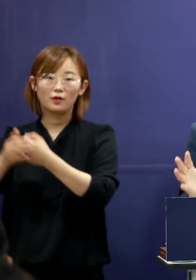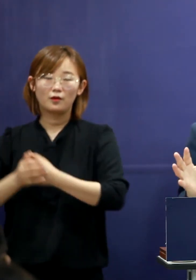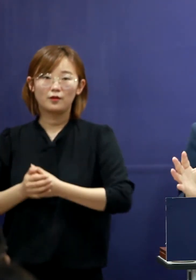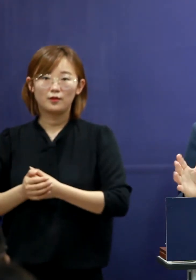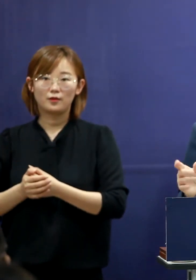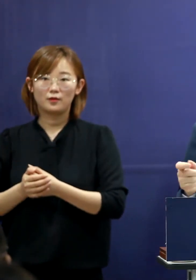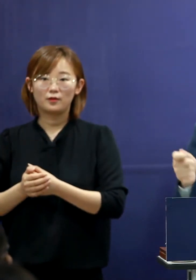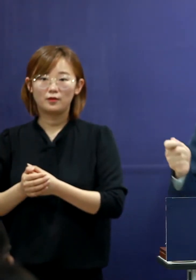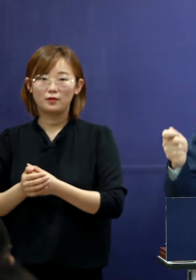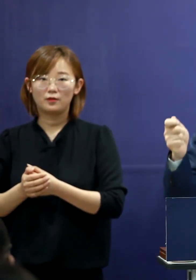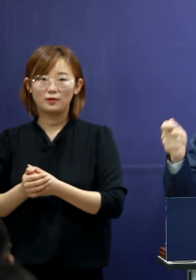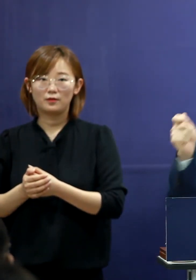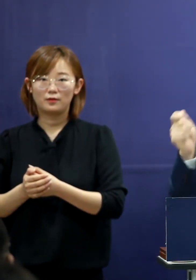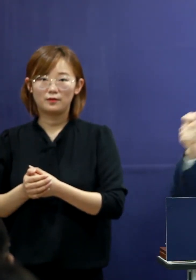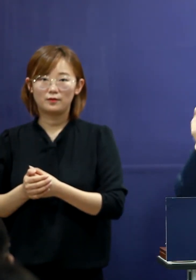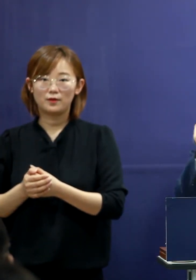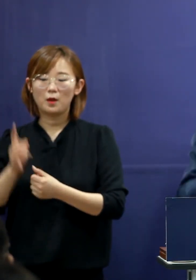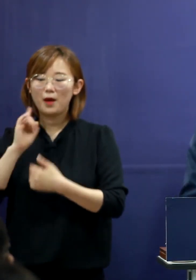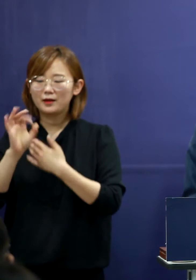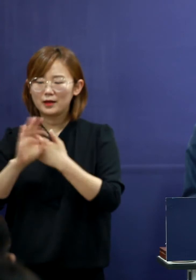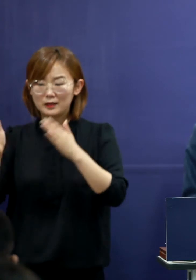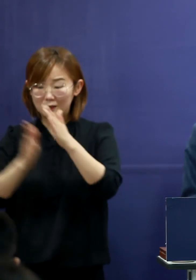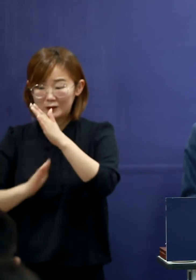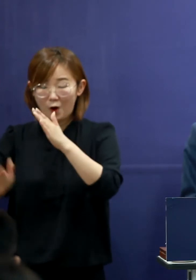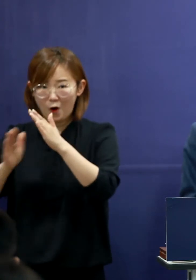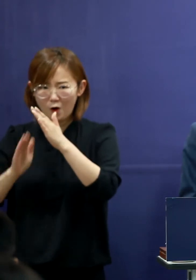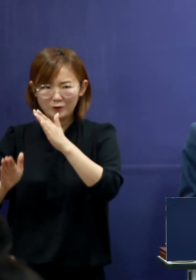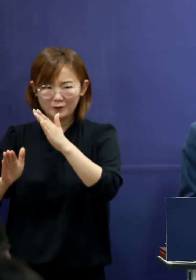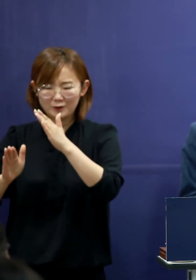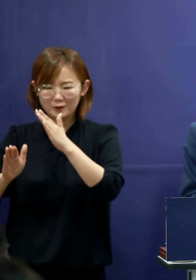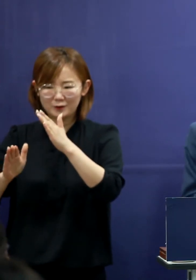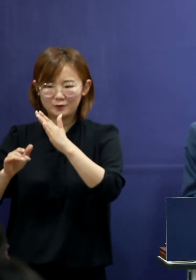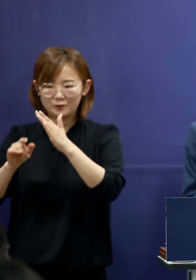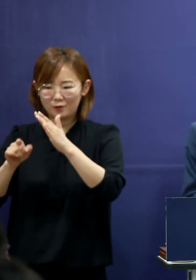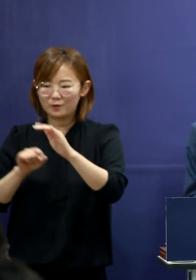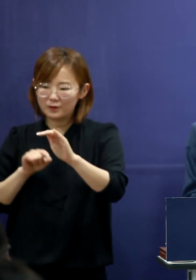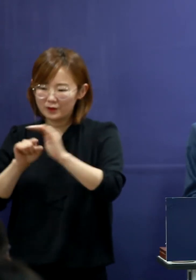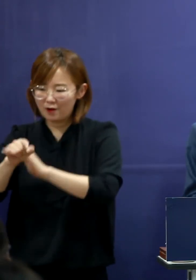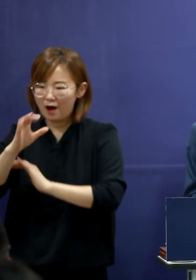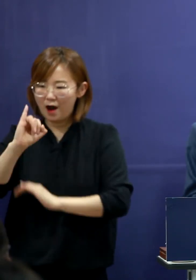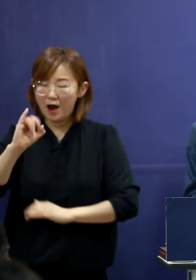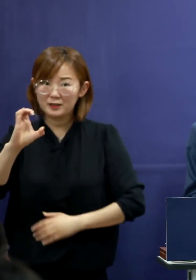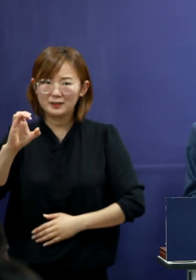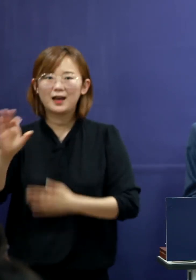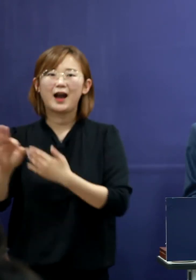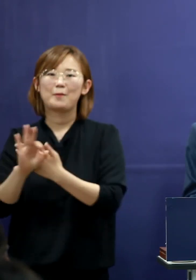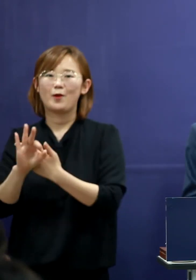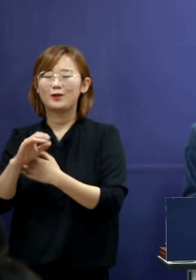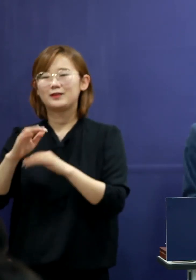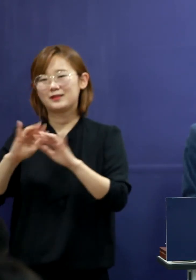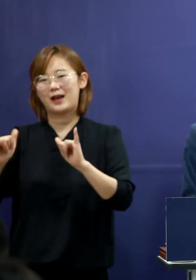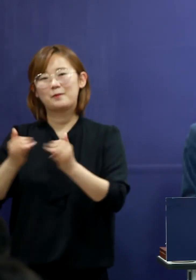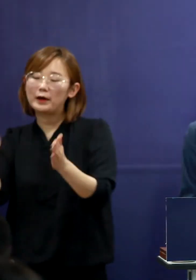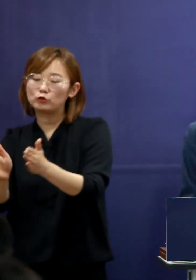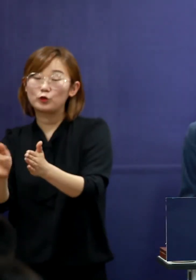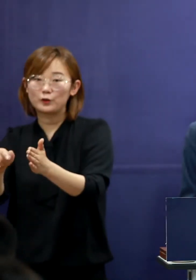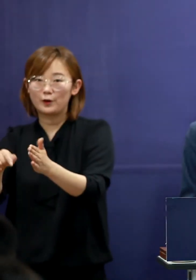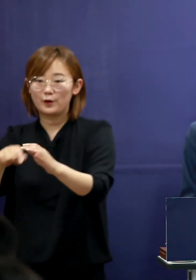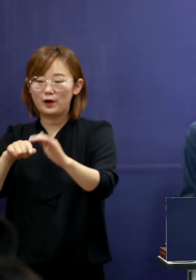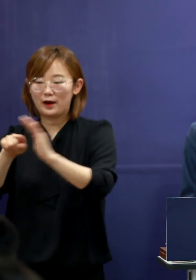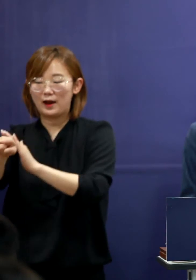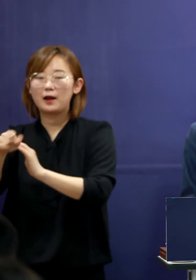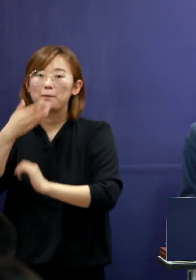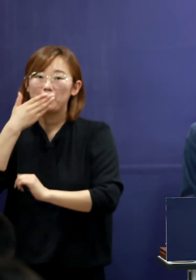된 나들목이면 이제 그 관리하는 사람도 있고 그러는데 여기는 이제 하이패스만 이용할 수 있도록 하면 이용할